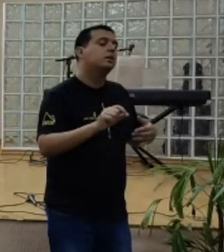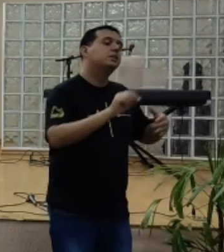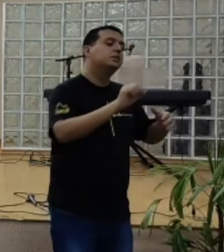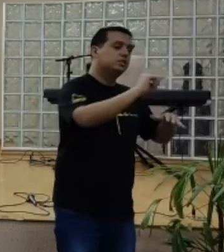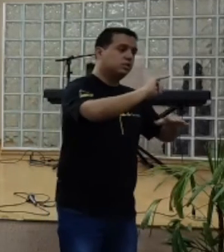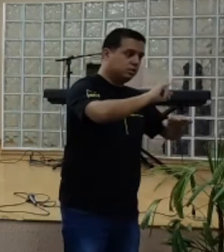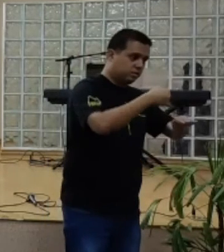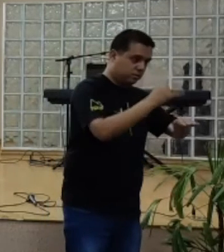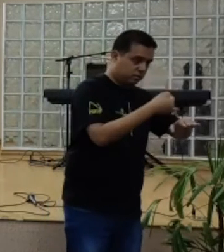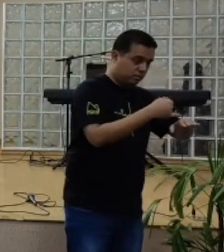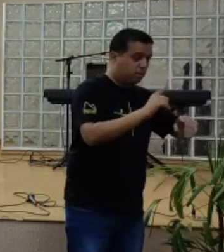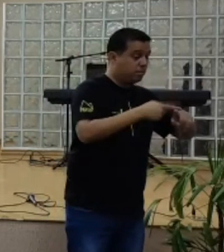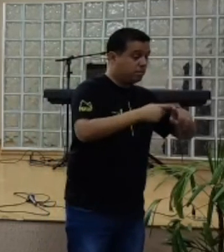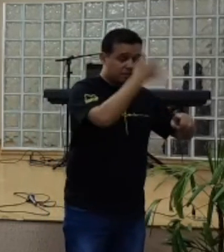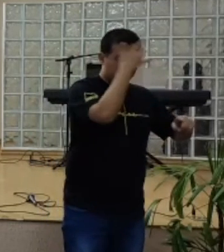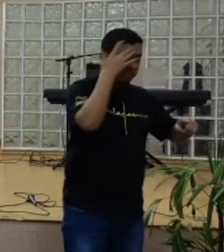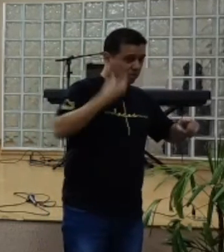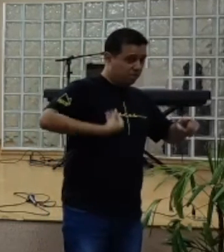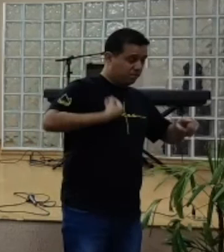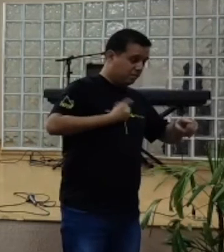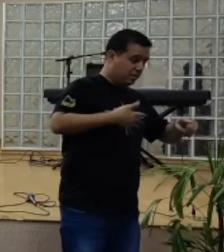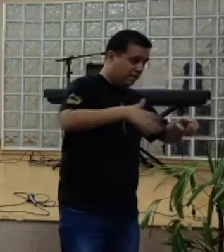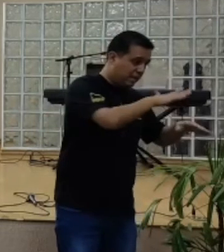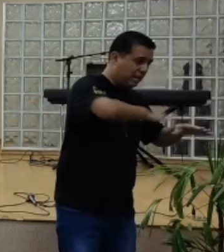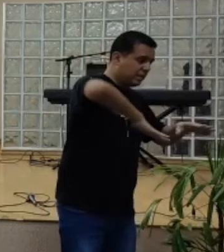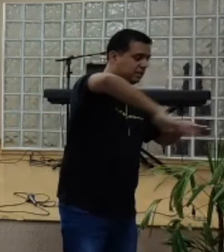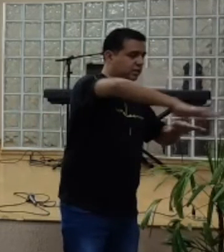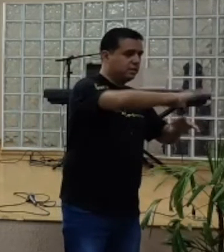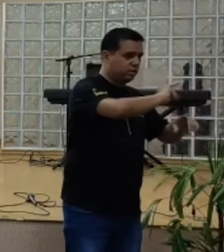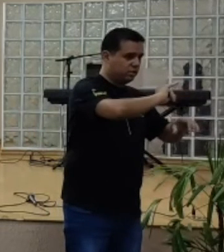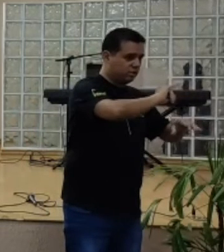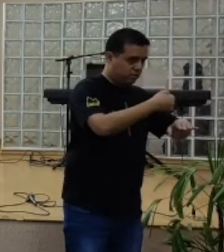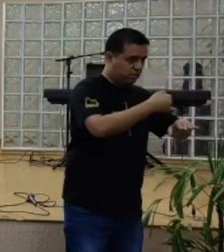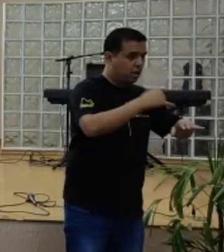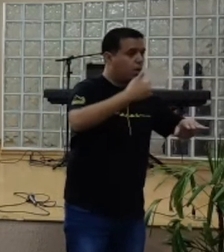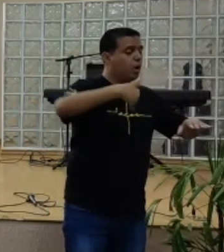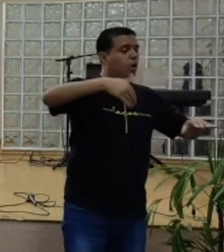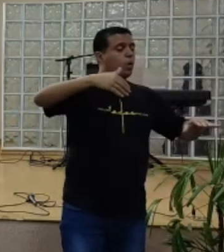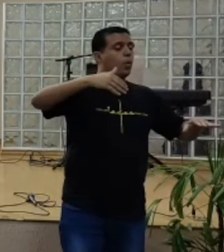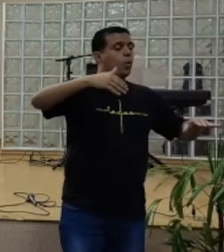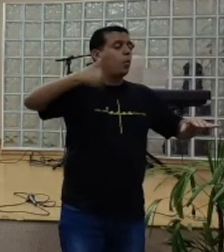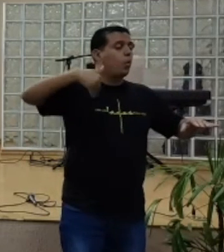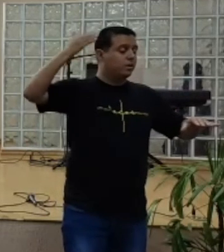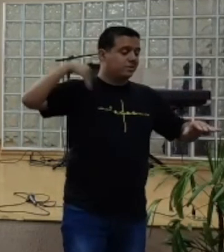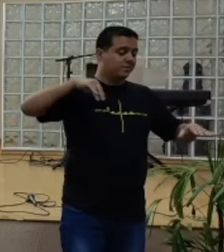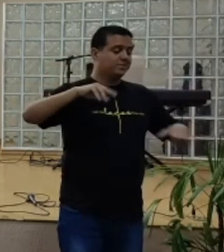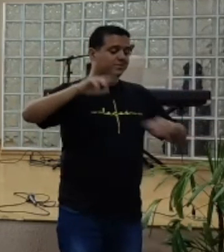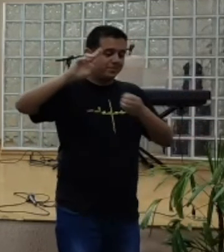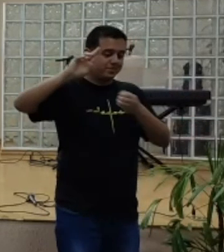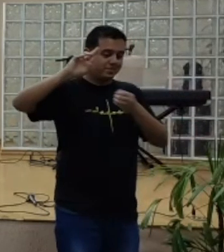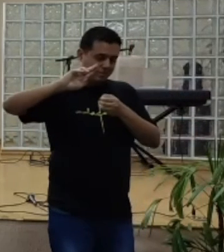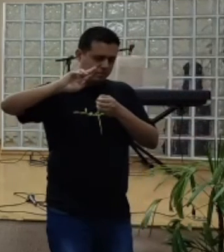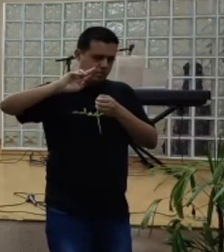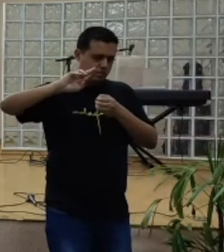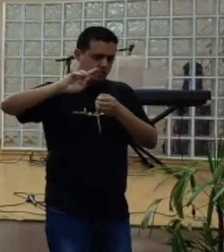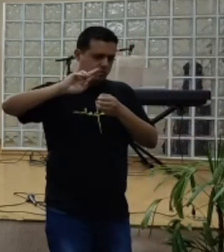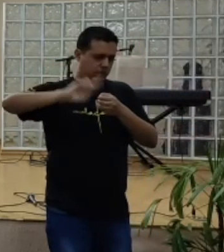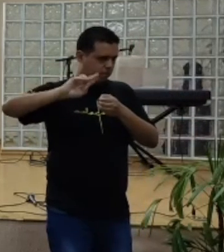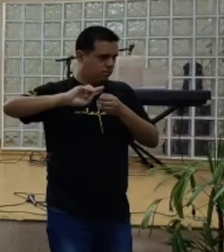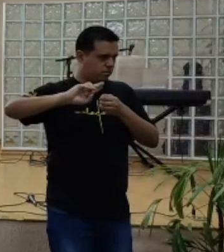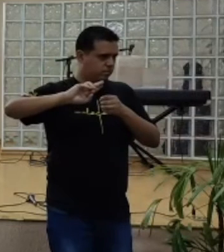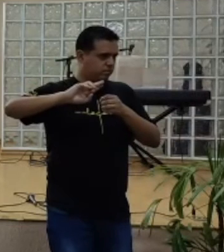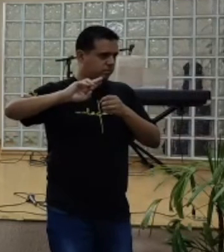habitavam em Jerusalém, quando Nabucodonosor invade Jerusalém, invade a Judéia, invade Judá, são